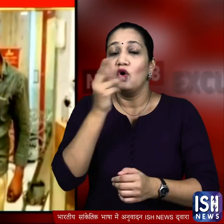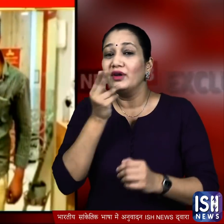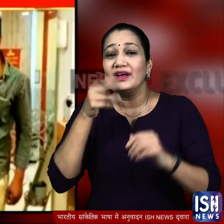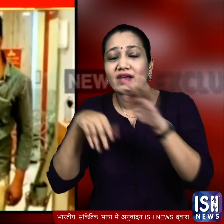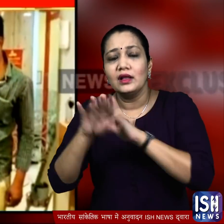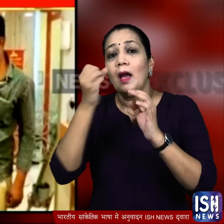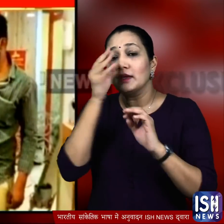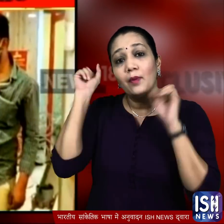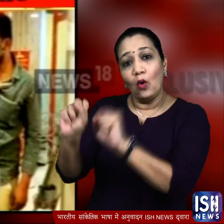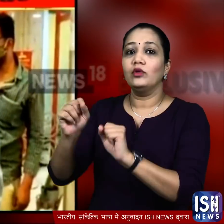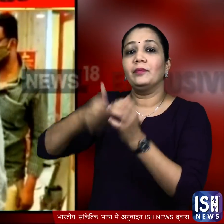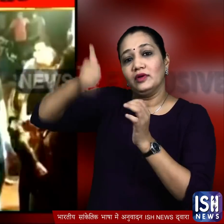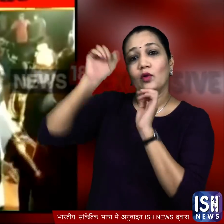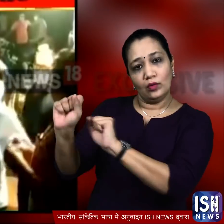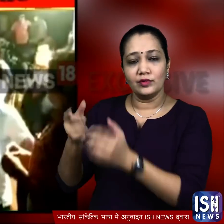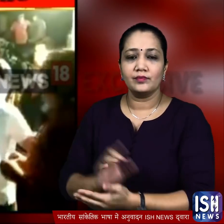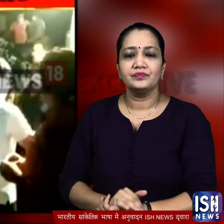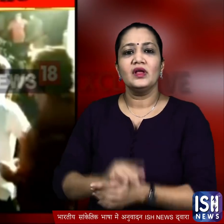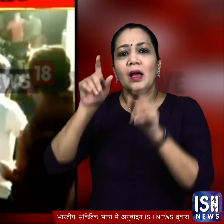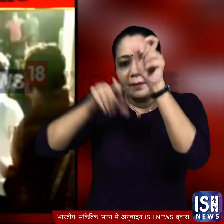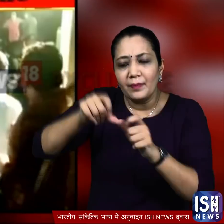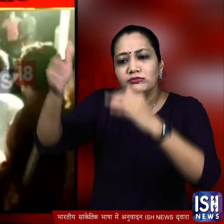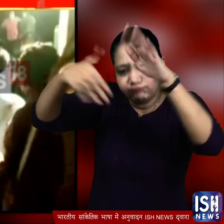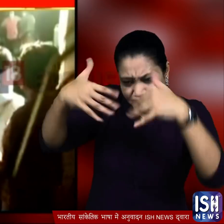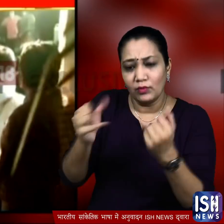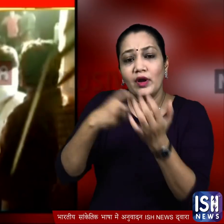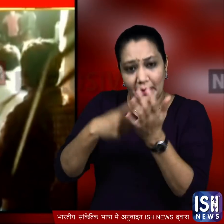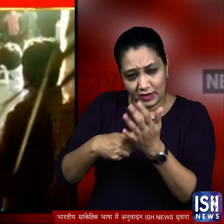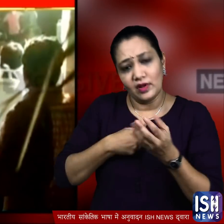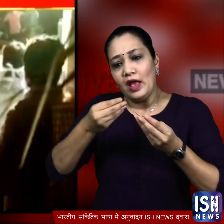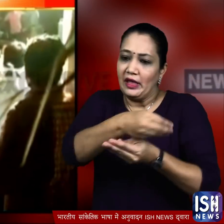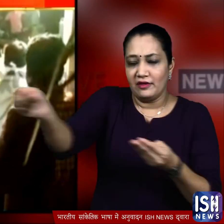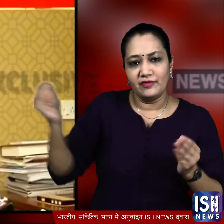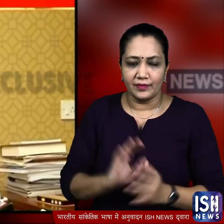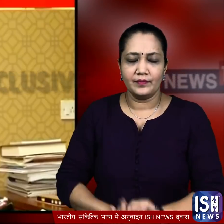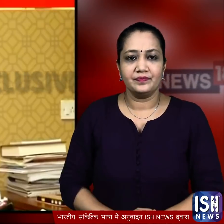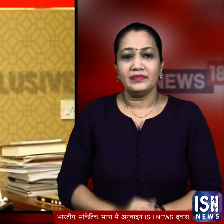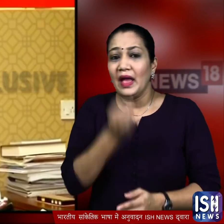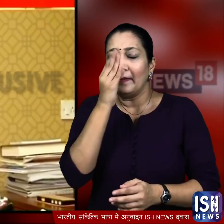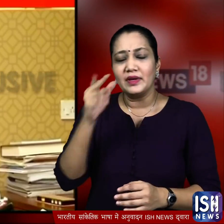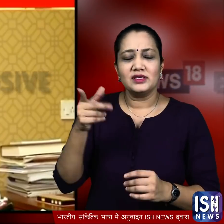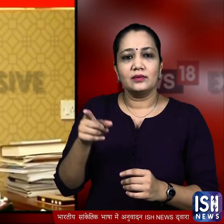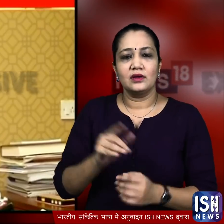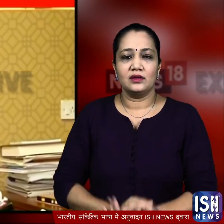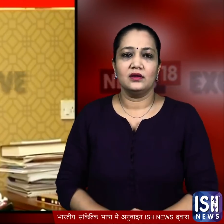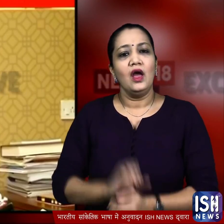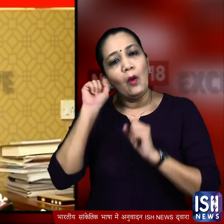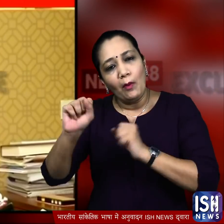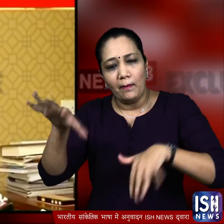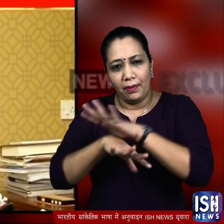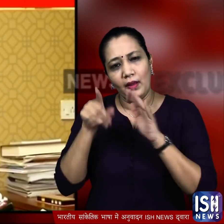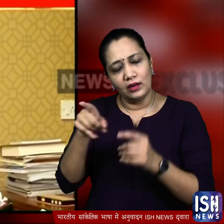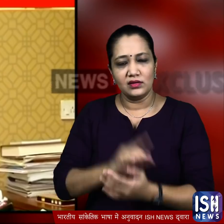है कि ये होटल एक बीजेपी विधायक का है, जिसने वहां जरूरतमंदों को बुलाकर रेमडेसिविर दवा बांटी। ये भारतीय जनता पार्टी के नेताओं